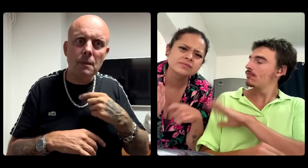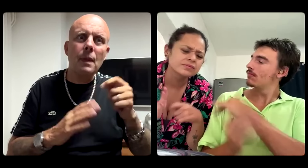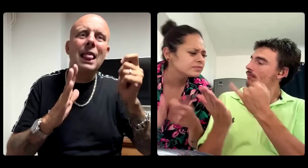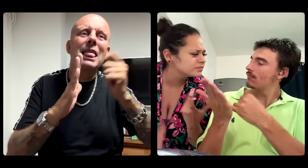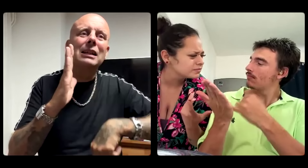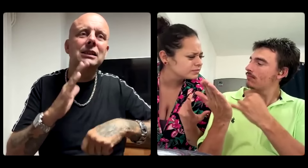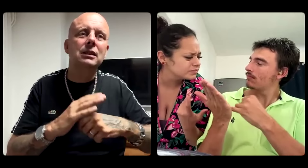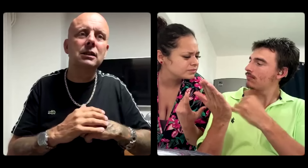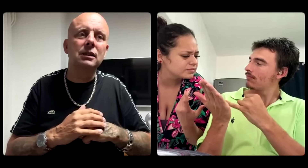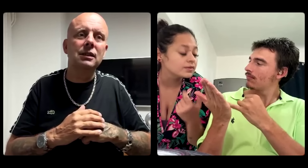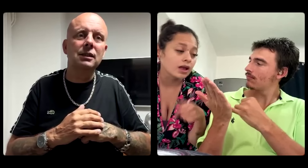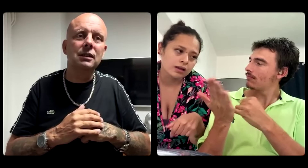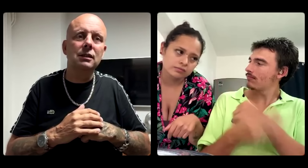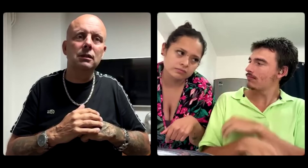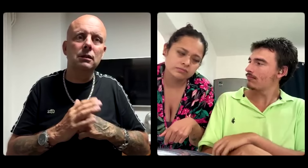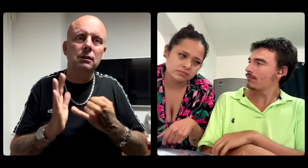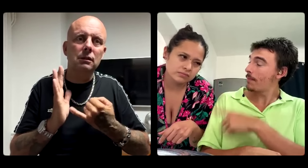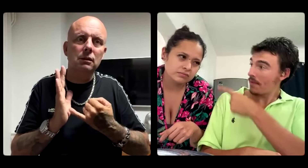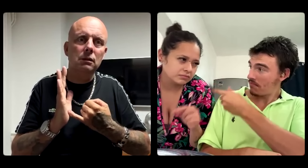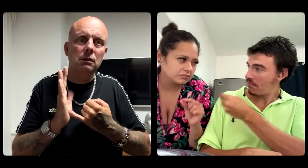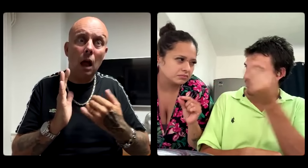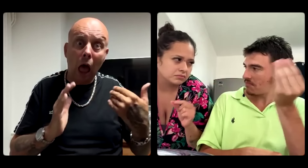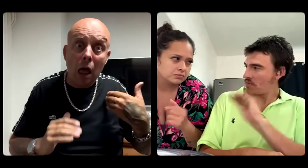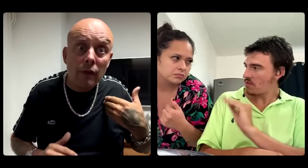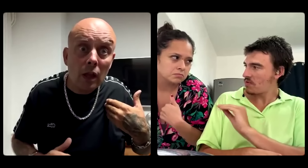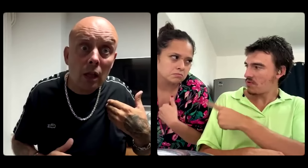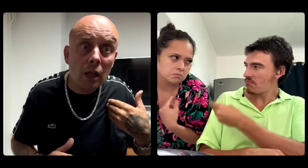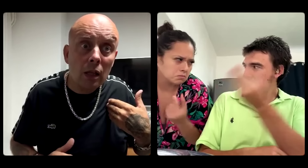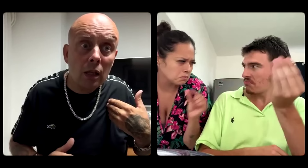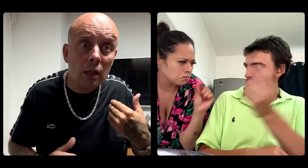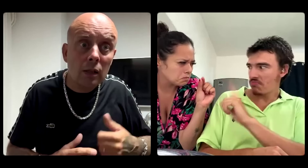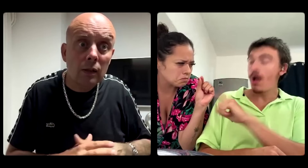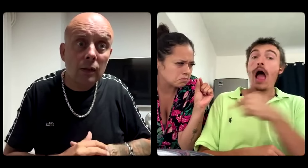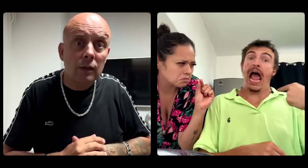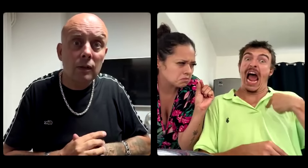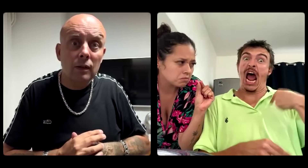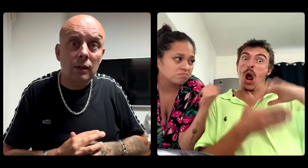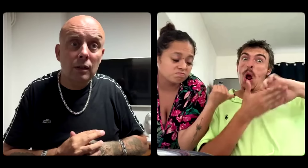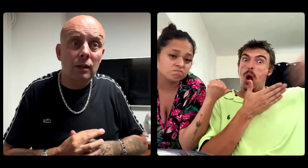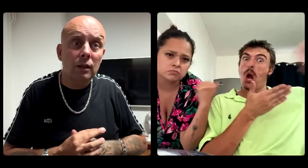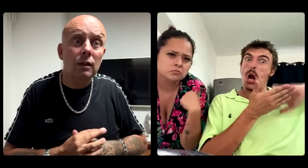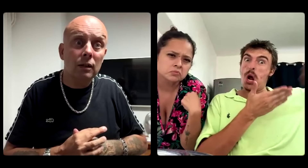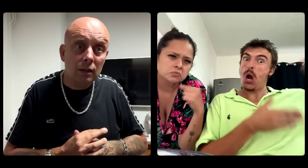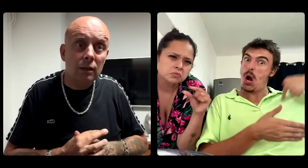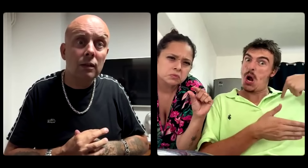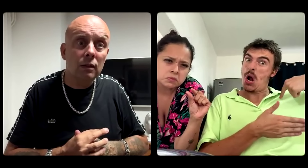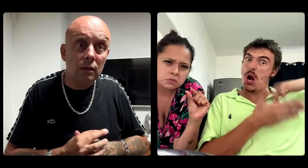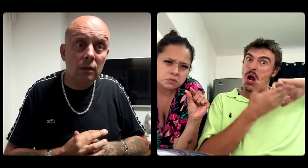Ja.